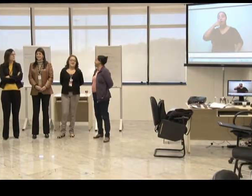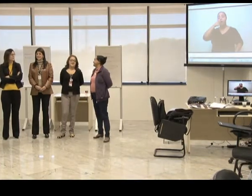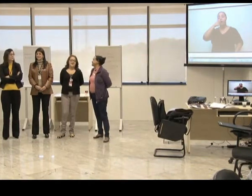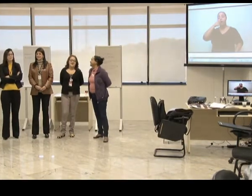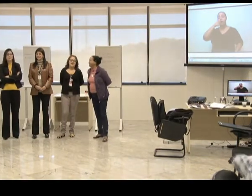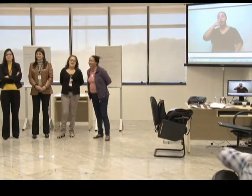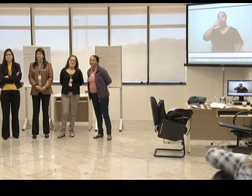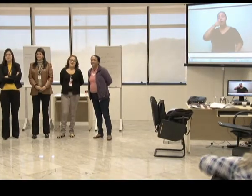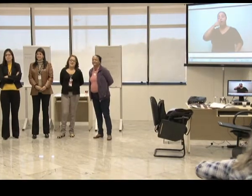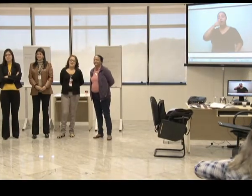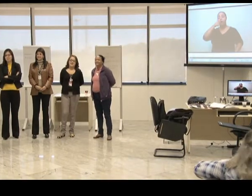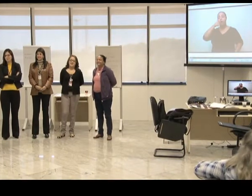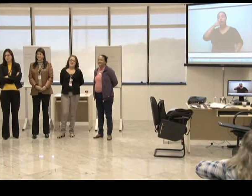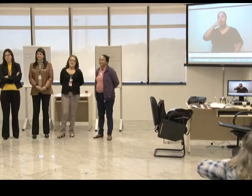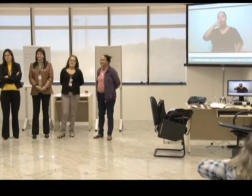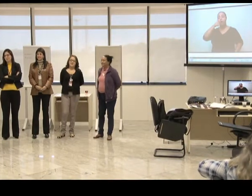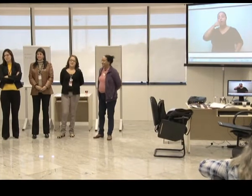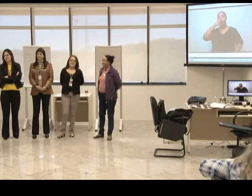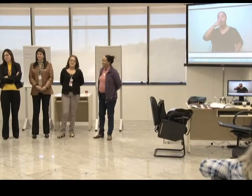Na hora que elas terminarem.